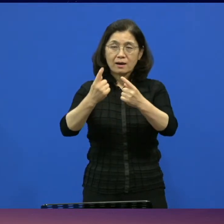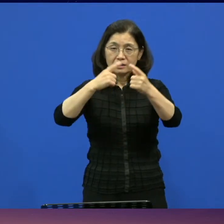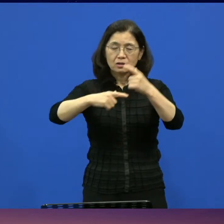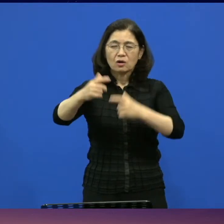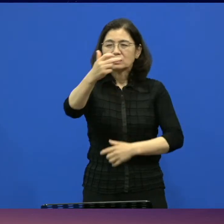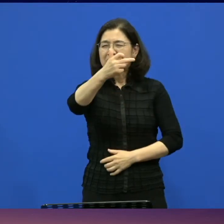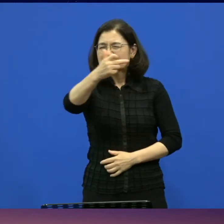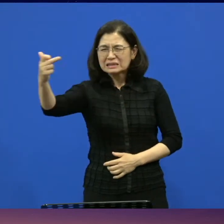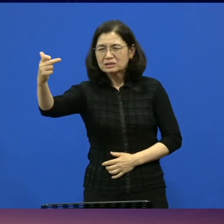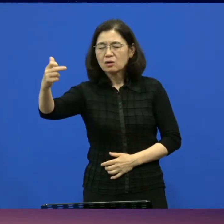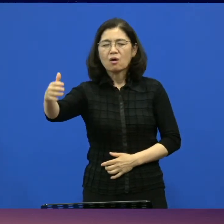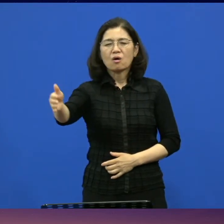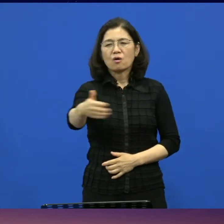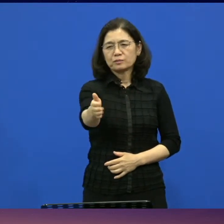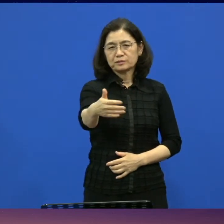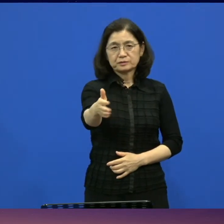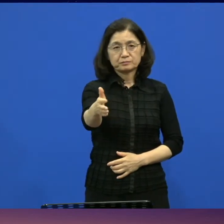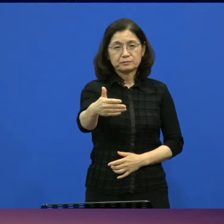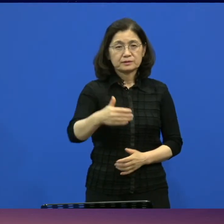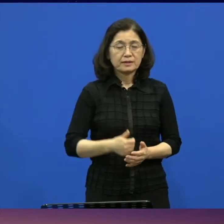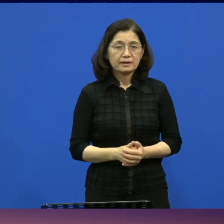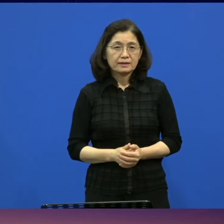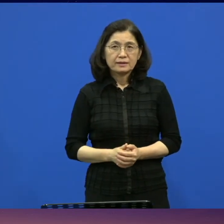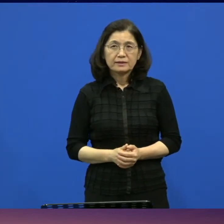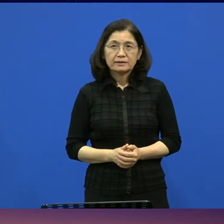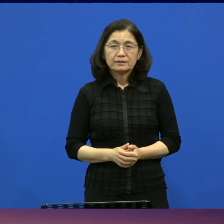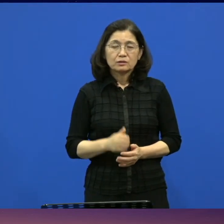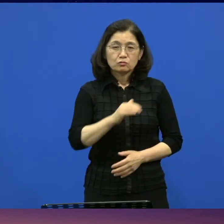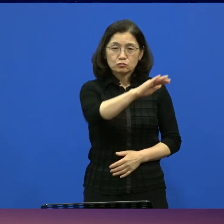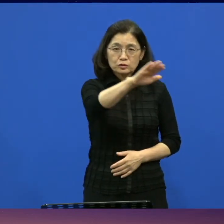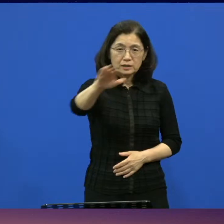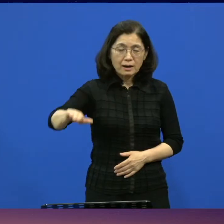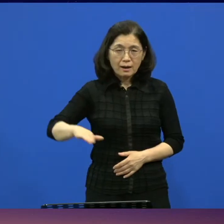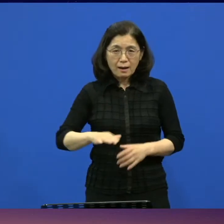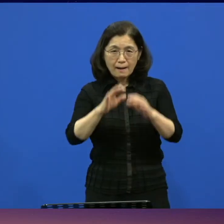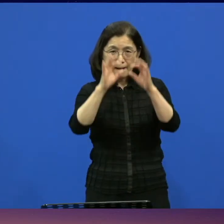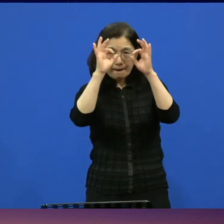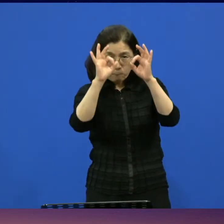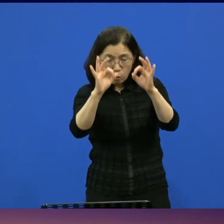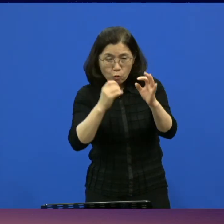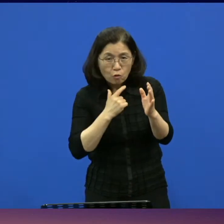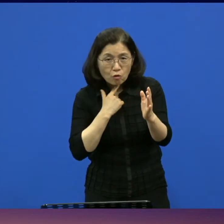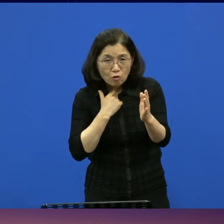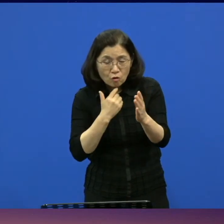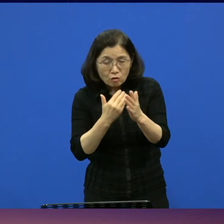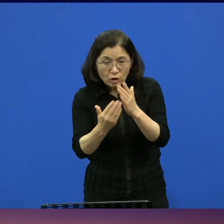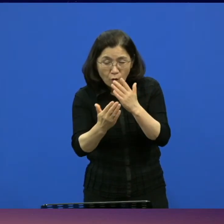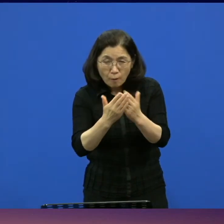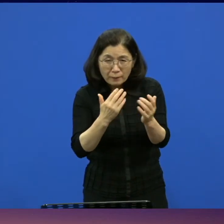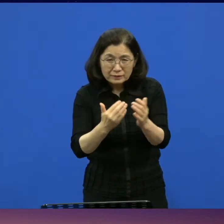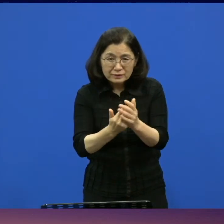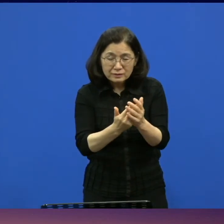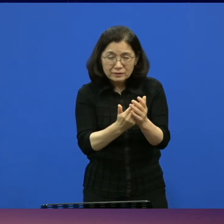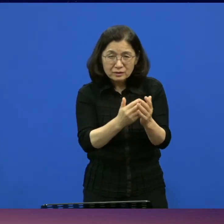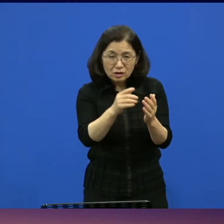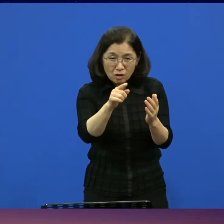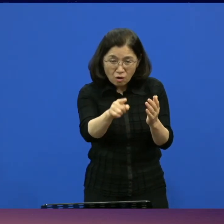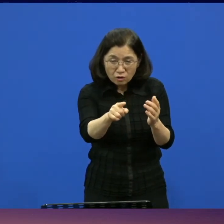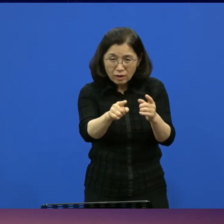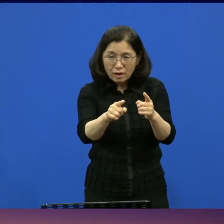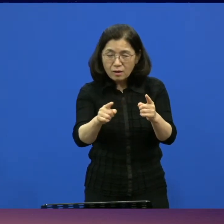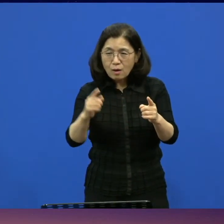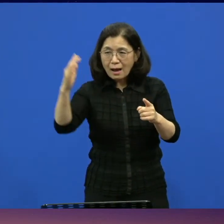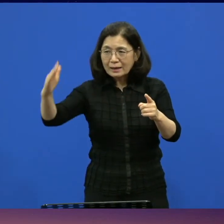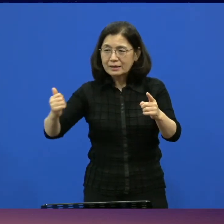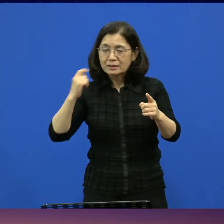없어요. 그래서 우리가 겪는 어떤 것도 그 영광에 견줄 수가 없어요. 게임이